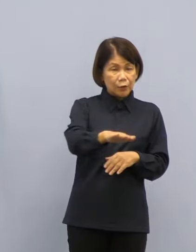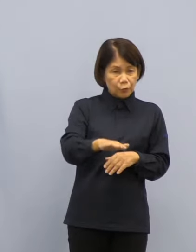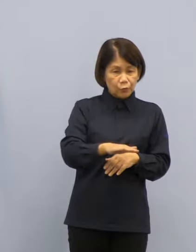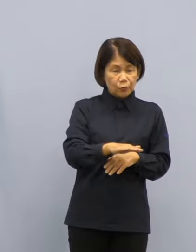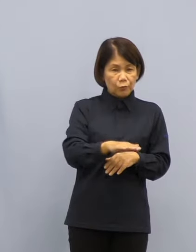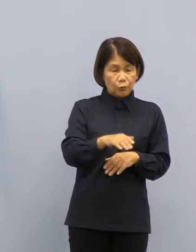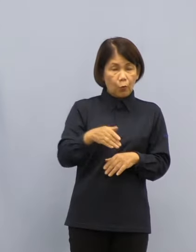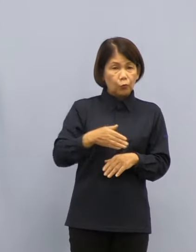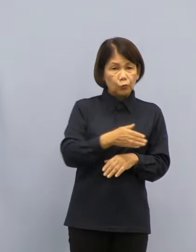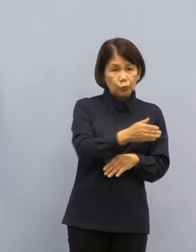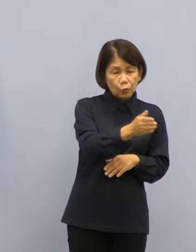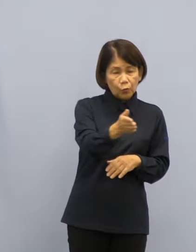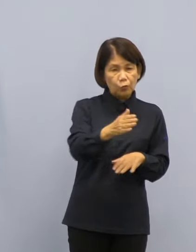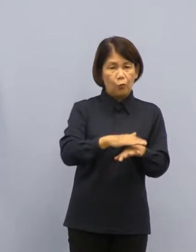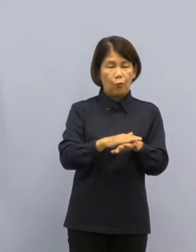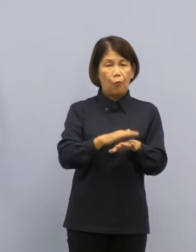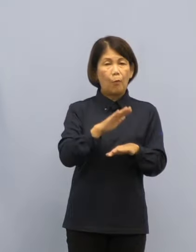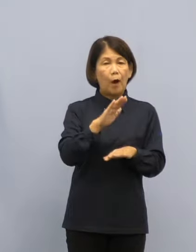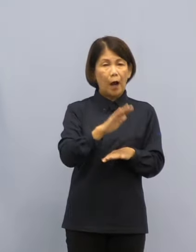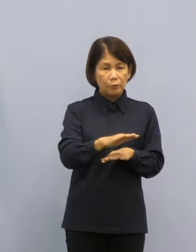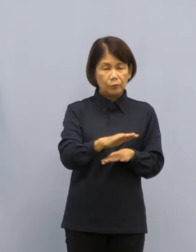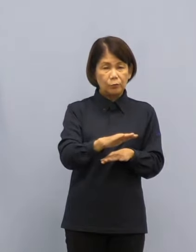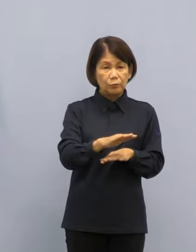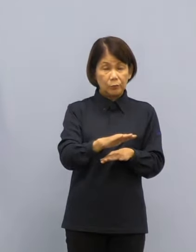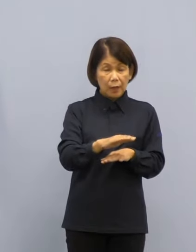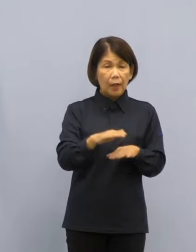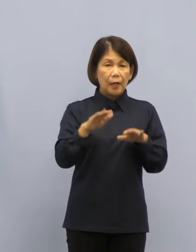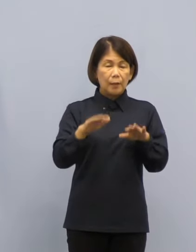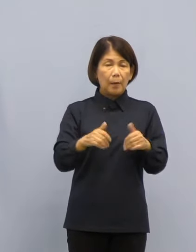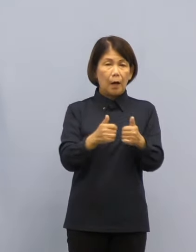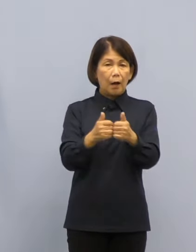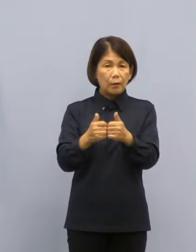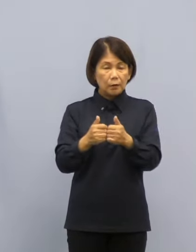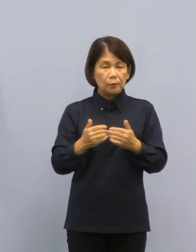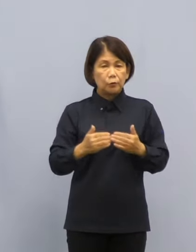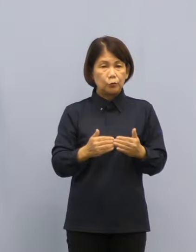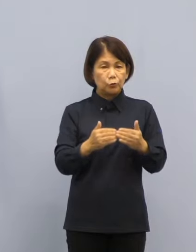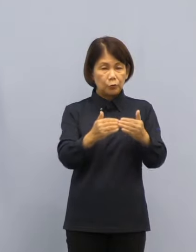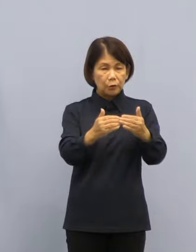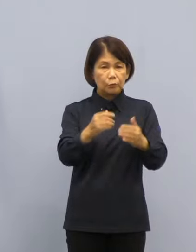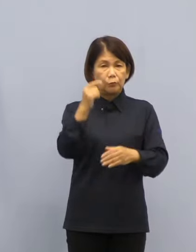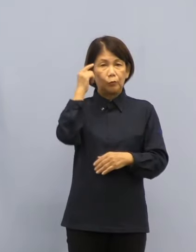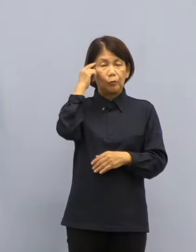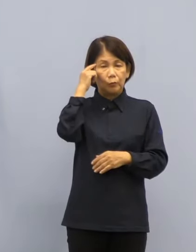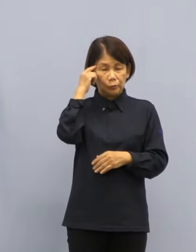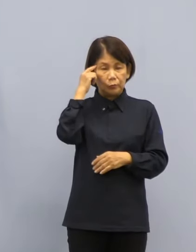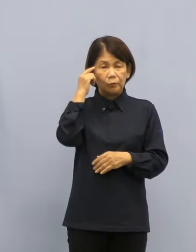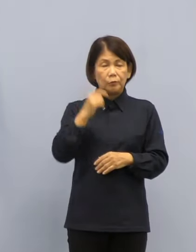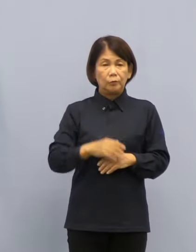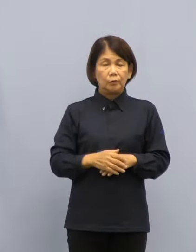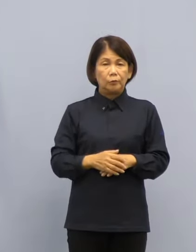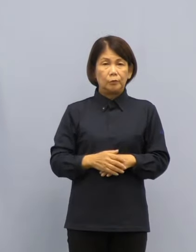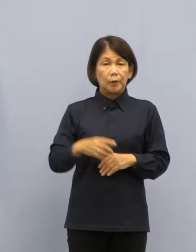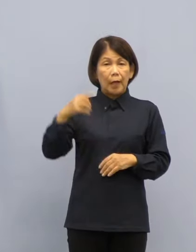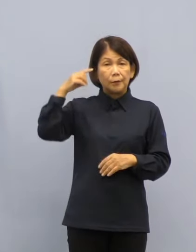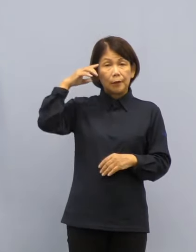今話が、いろいろ進んでるのだと私は承知しています。で佐賀県側